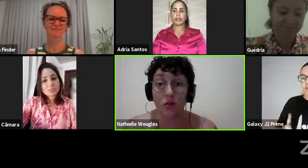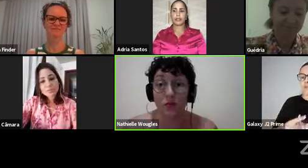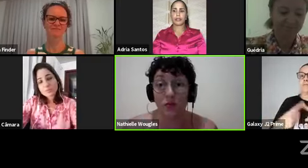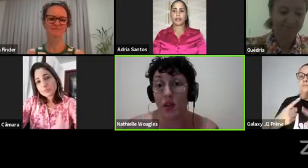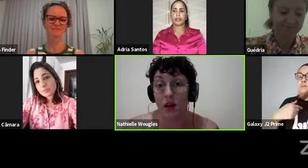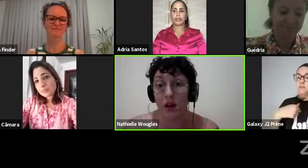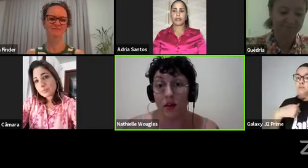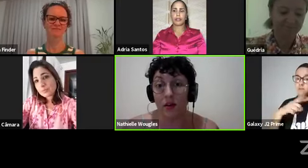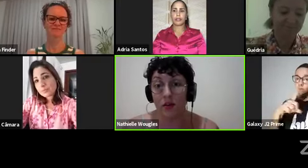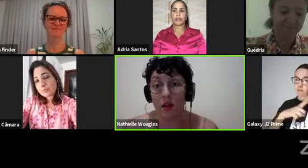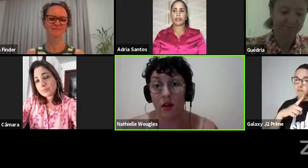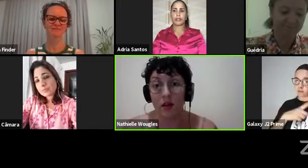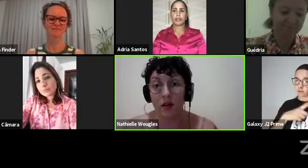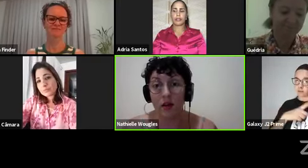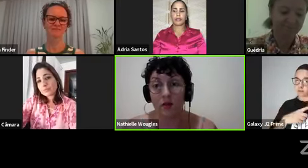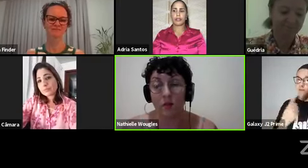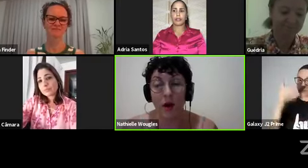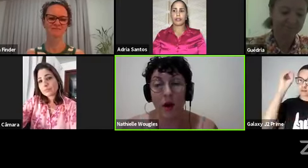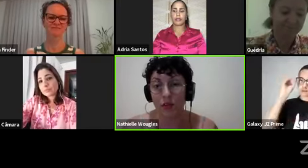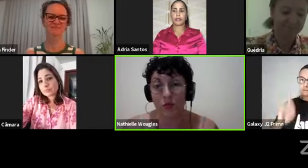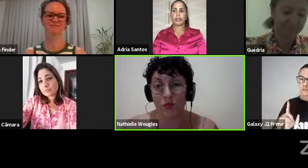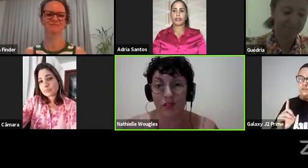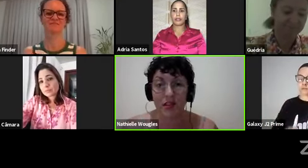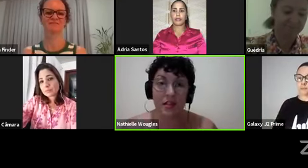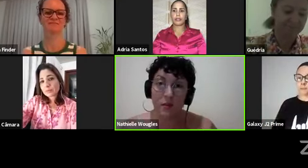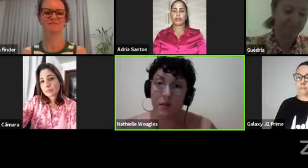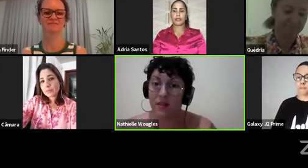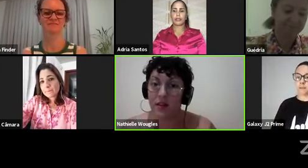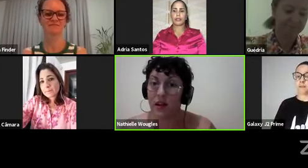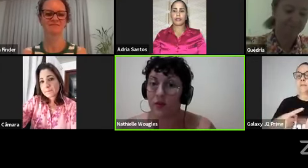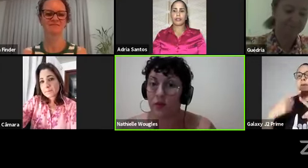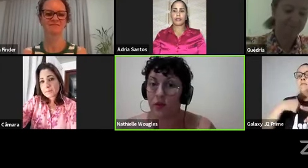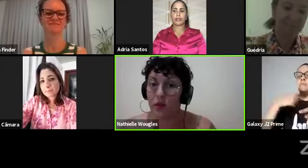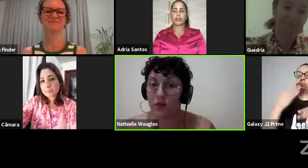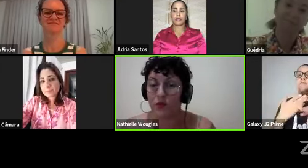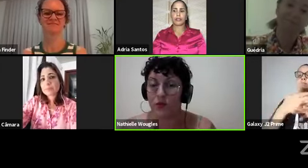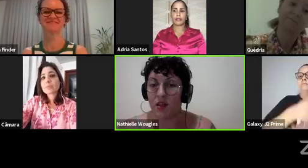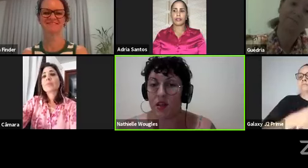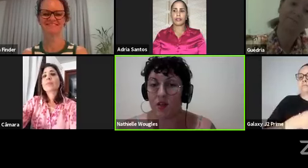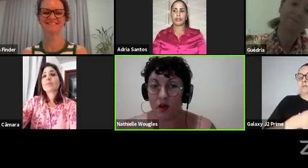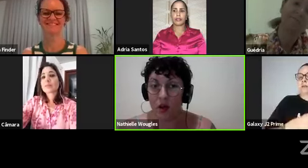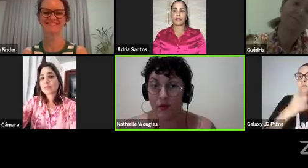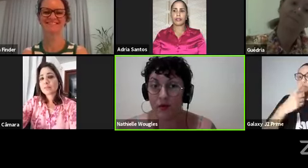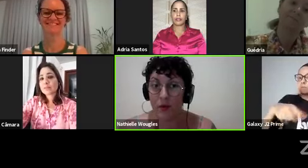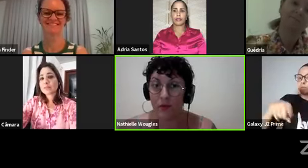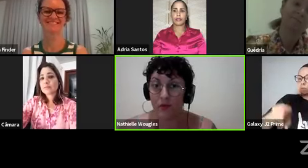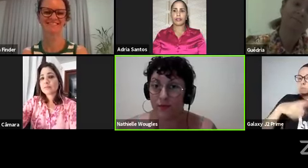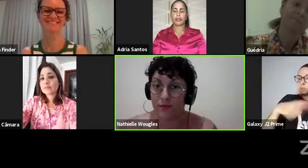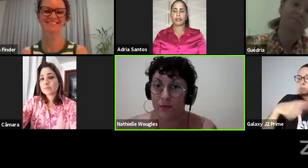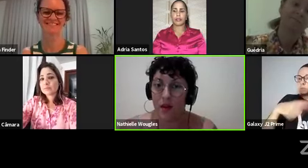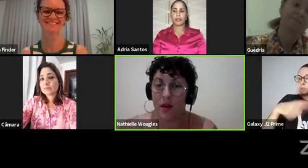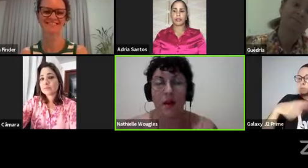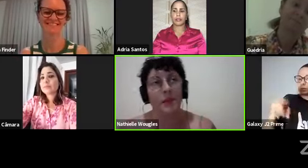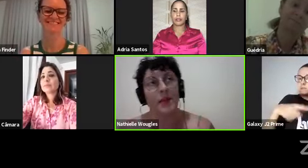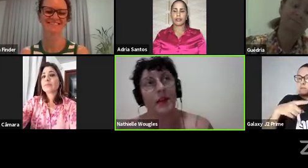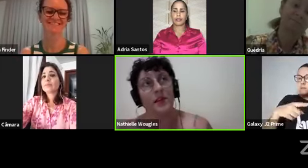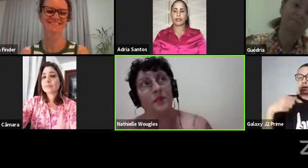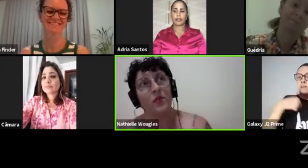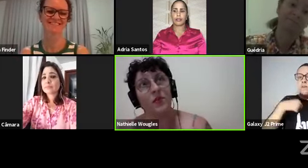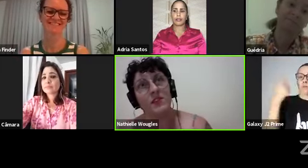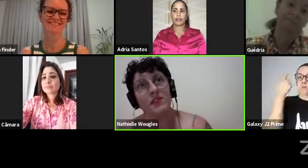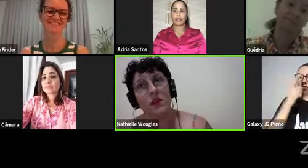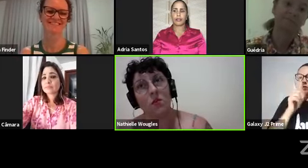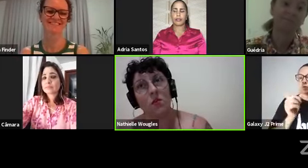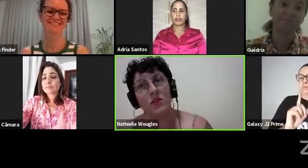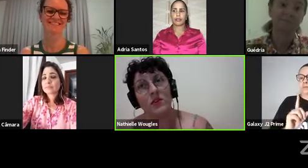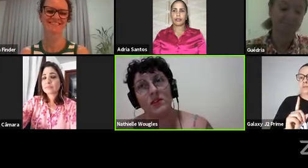mas daí quando eu fui numa aula de música, eles não me aceitaram, porque eu não conseguia tocar um instrumento. Daí eu